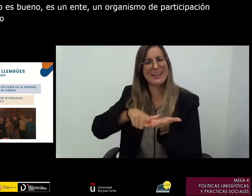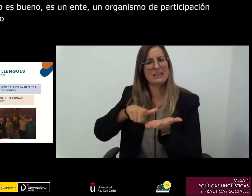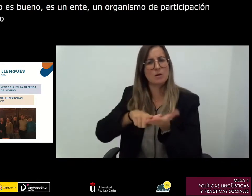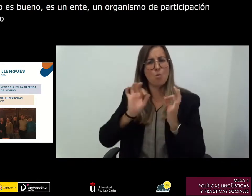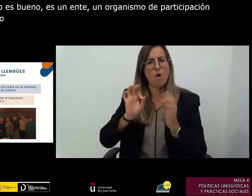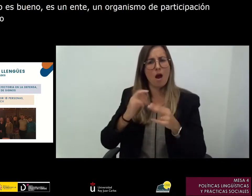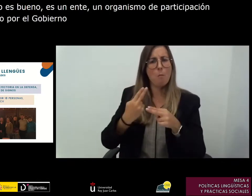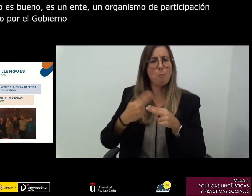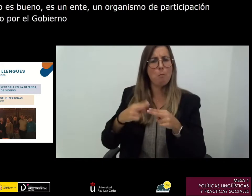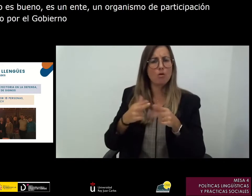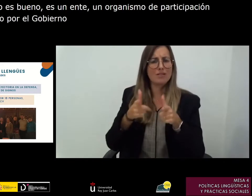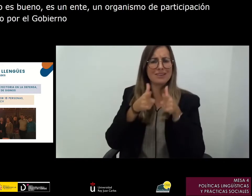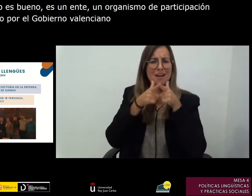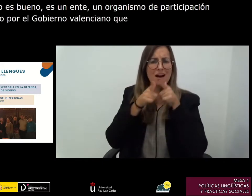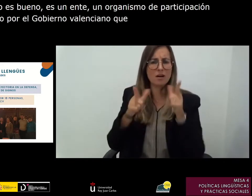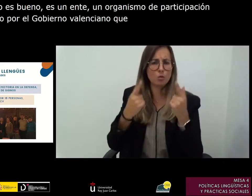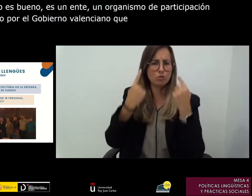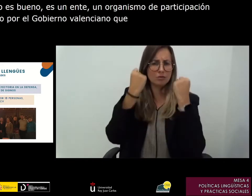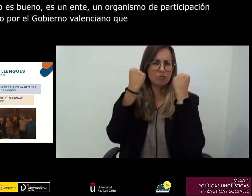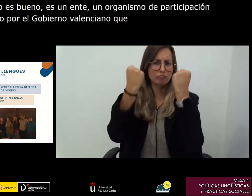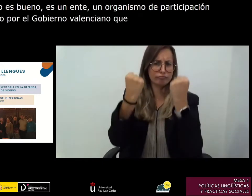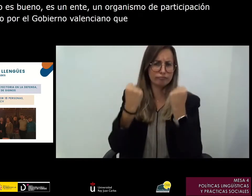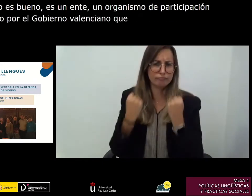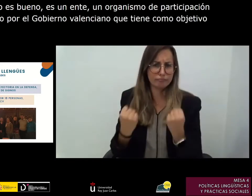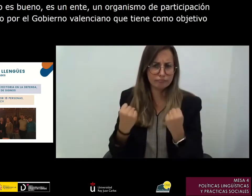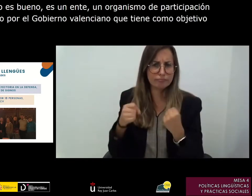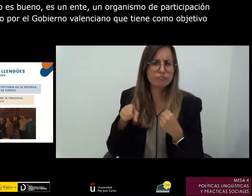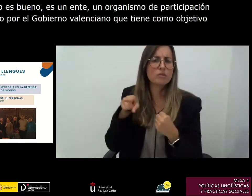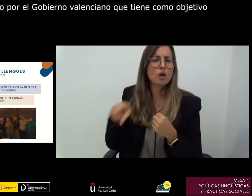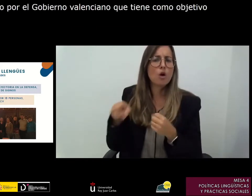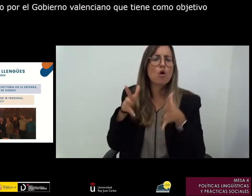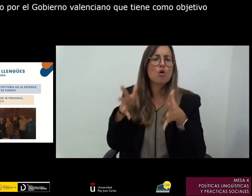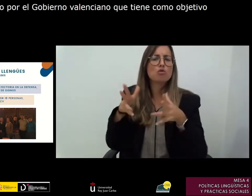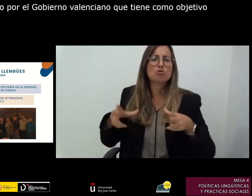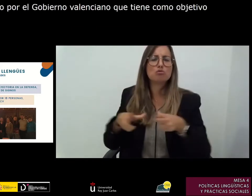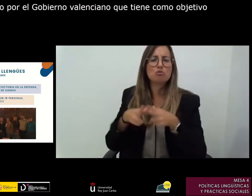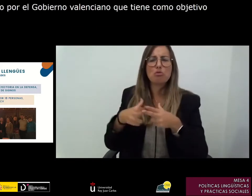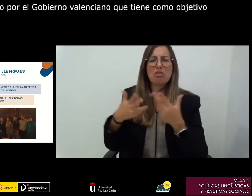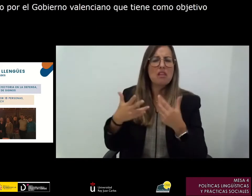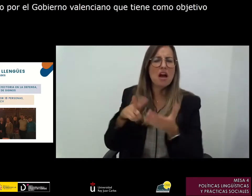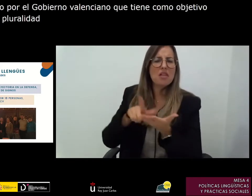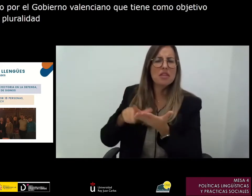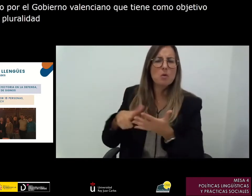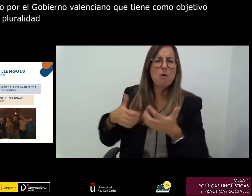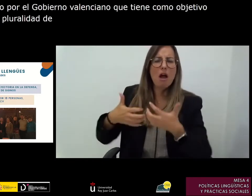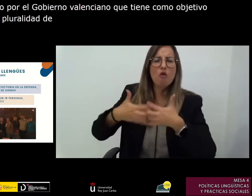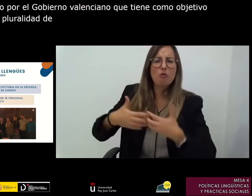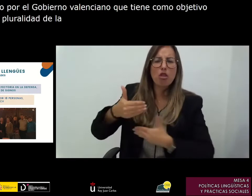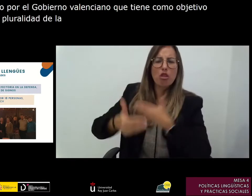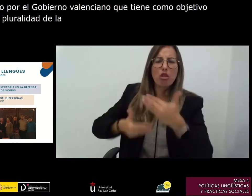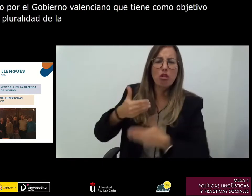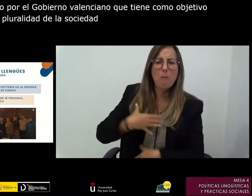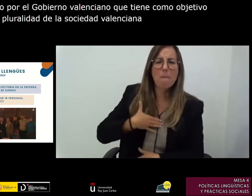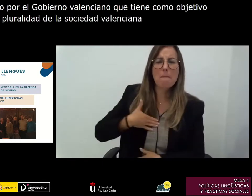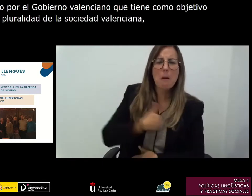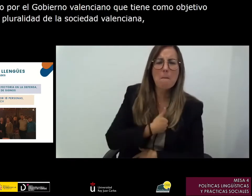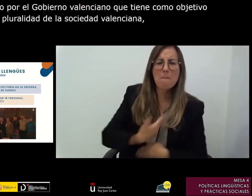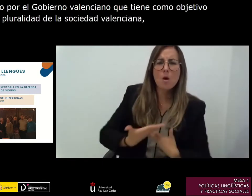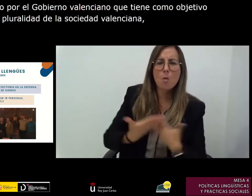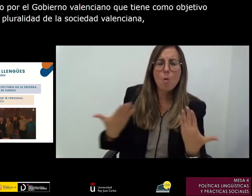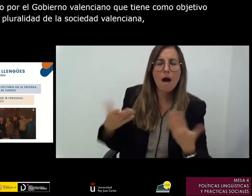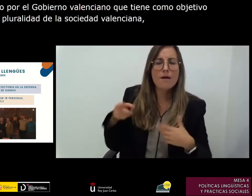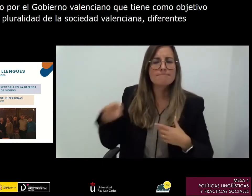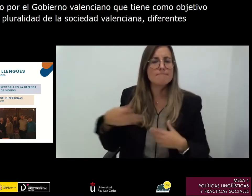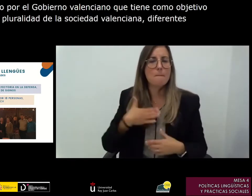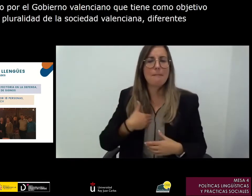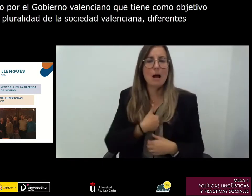valenciano que tiene como objetivo dar voz a la pluralidad de la sociedad valenciana. Diferentes entidades participan en el Consell Social de les